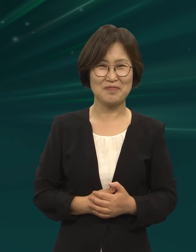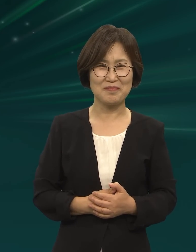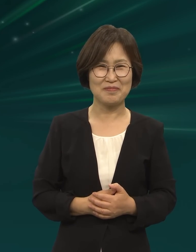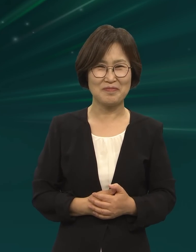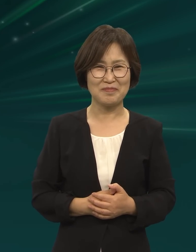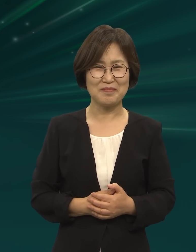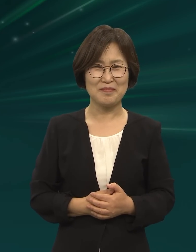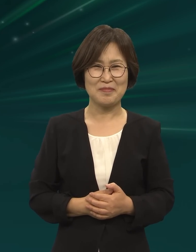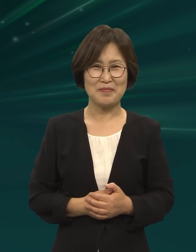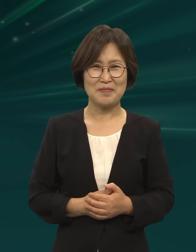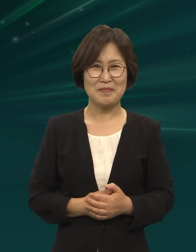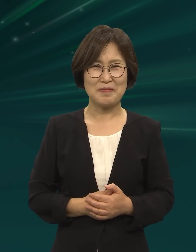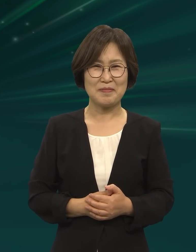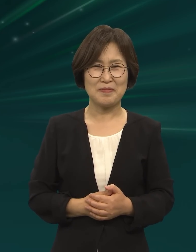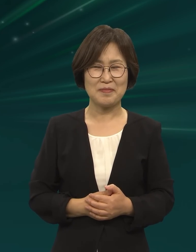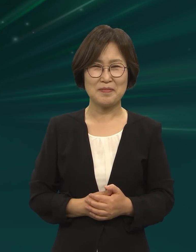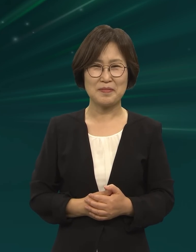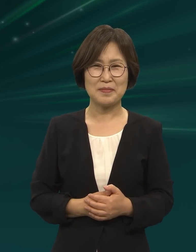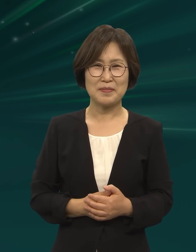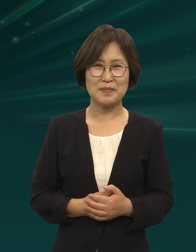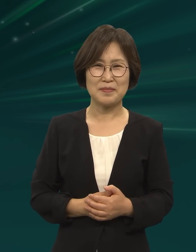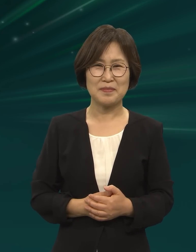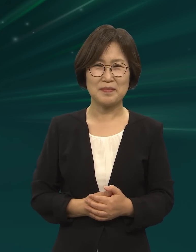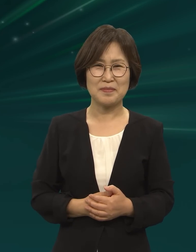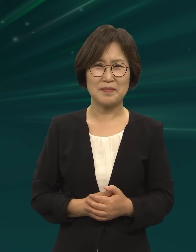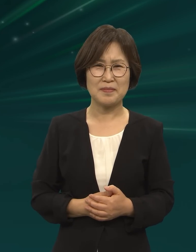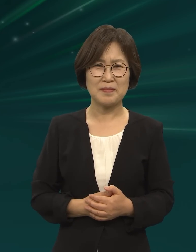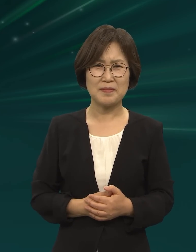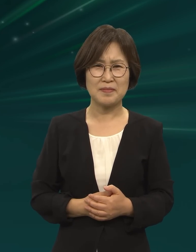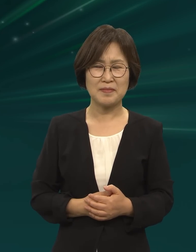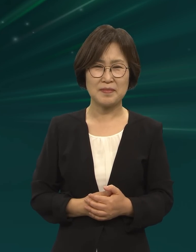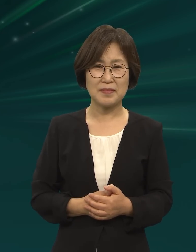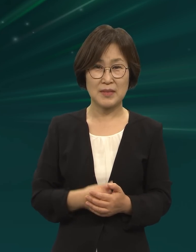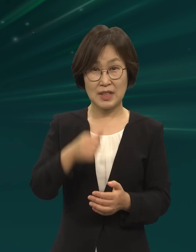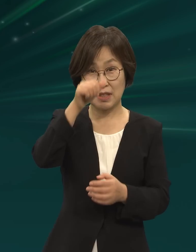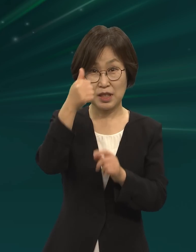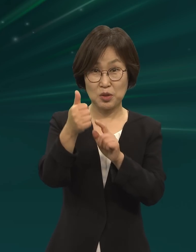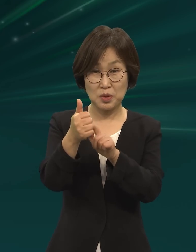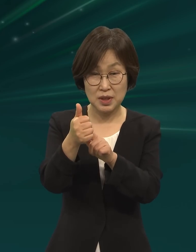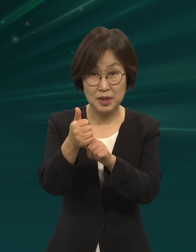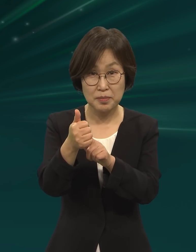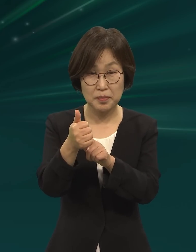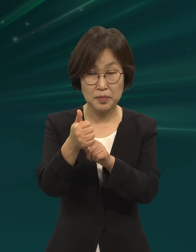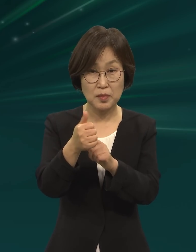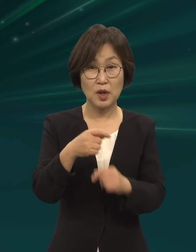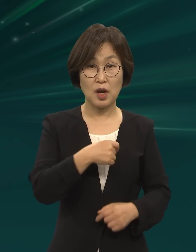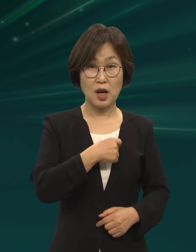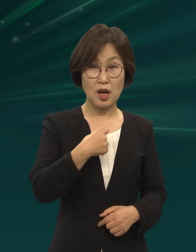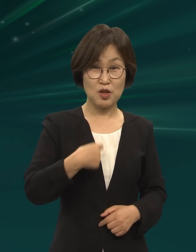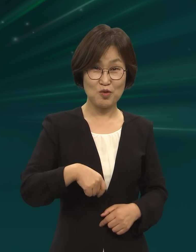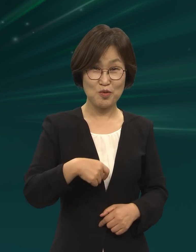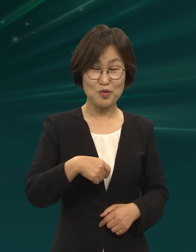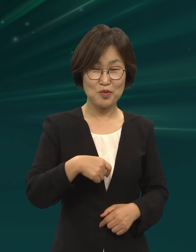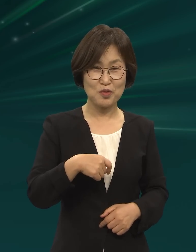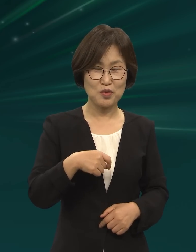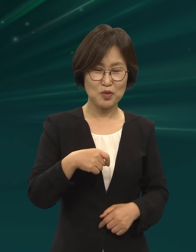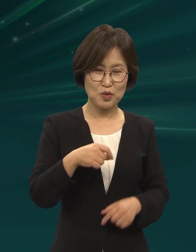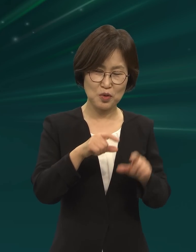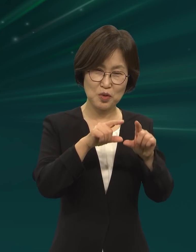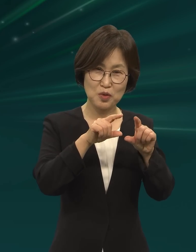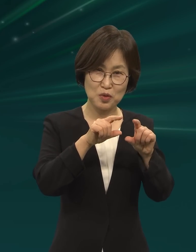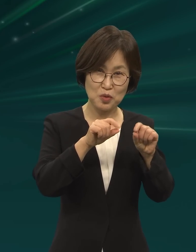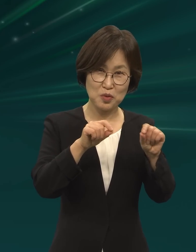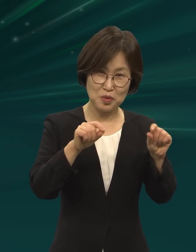천천히 이렇게 다 하면서 했습니다. 그분랑 한번 그 중국 집에서 식사하러 갔습니다. 인도에.